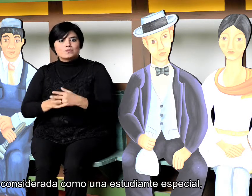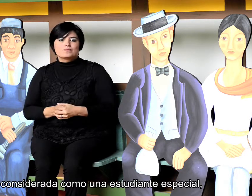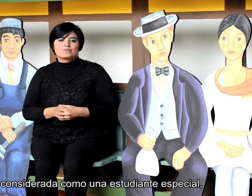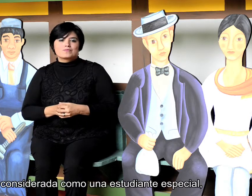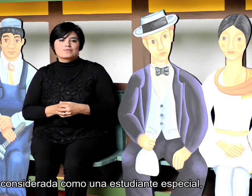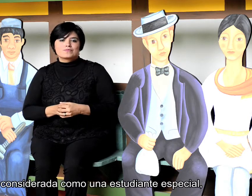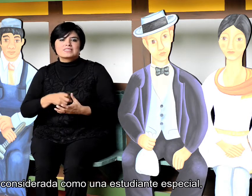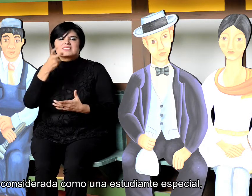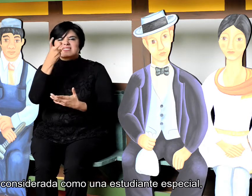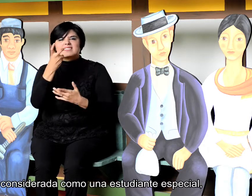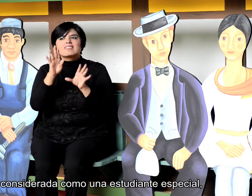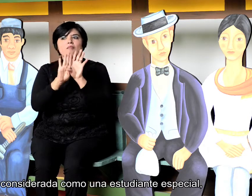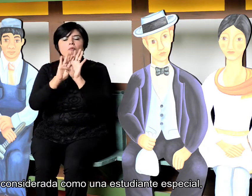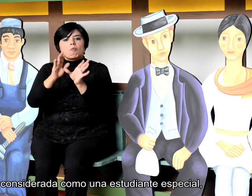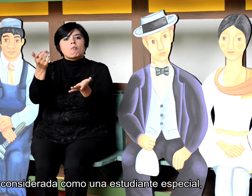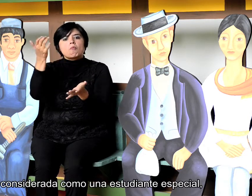considerada como una estudiante especial,